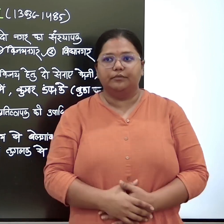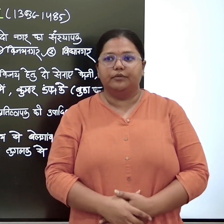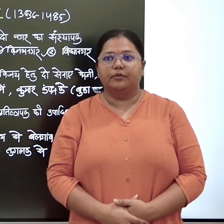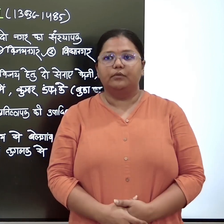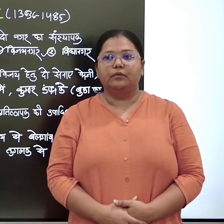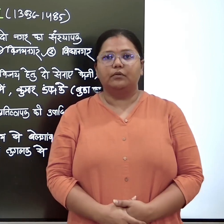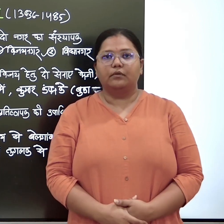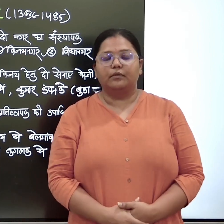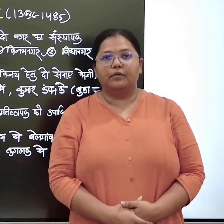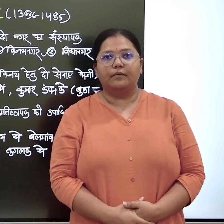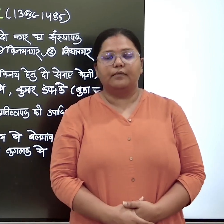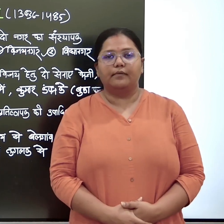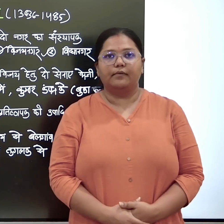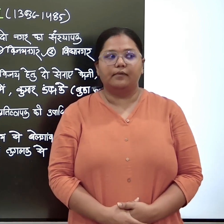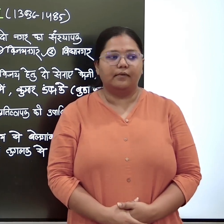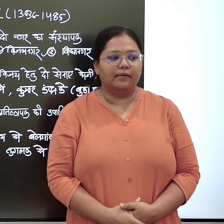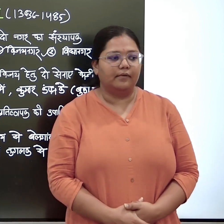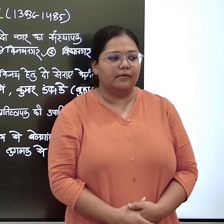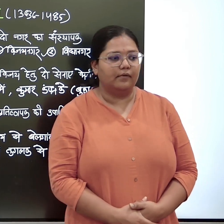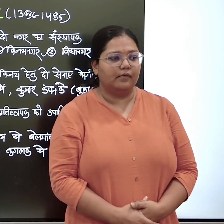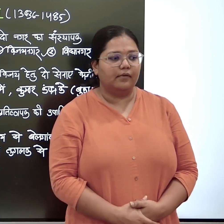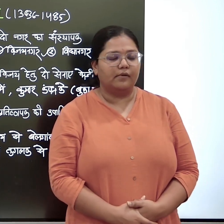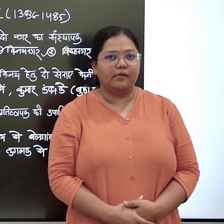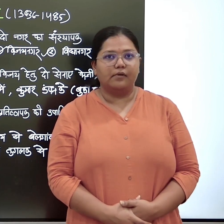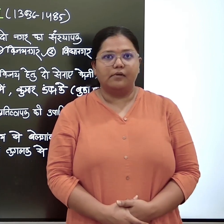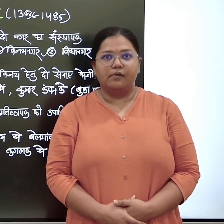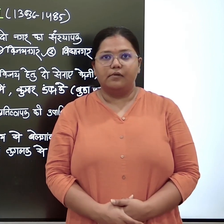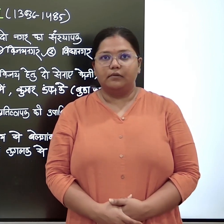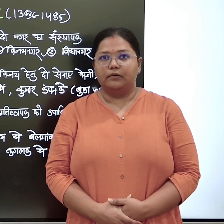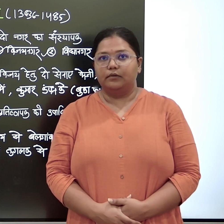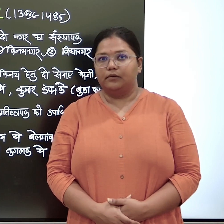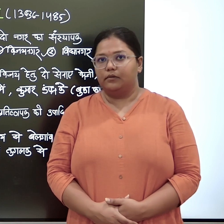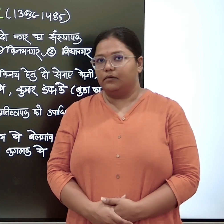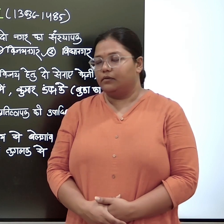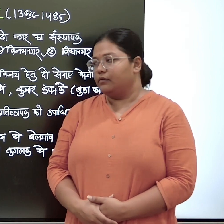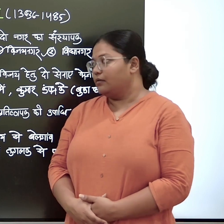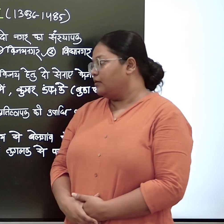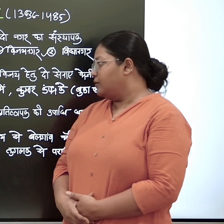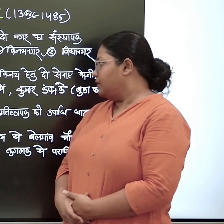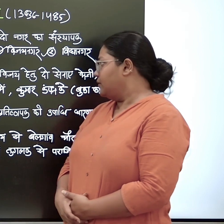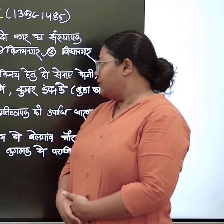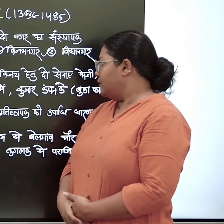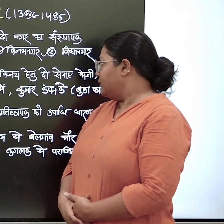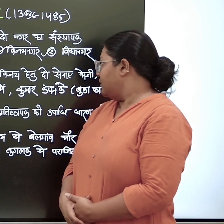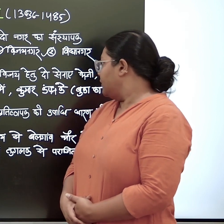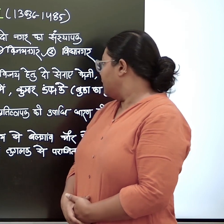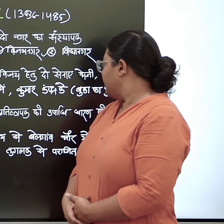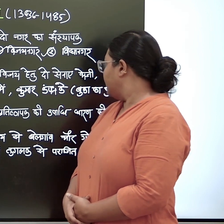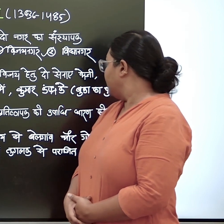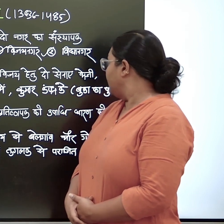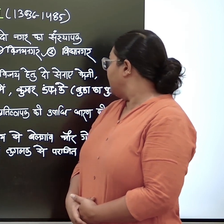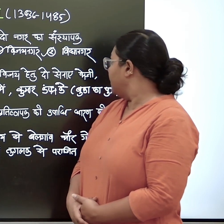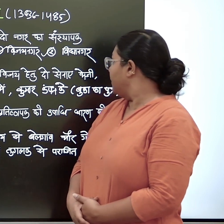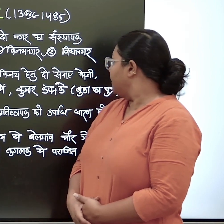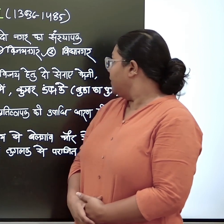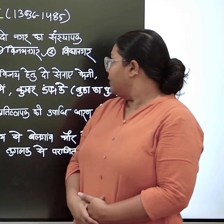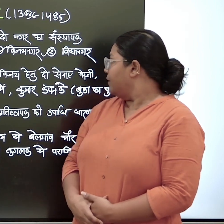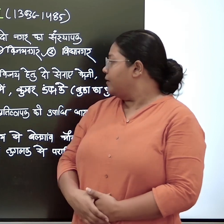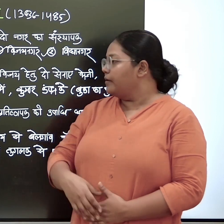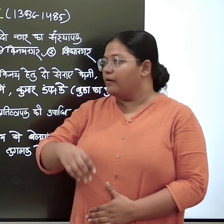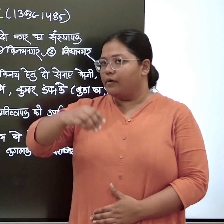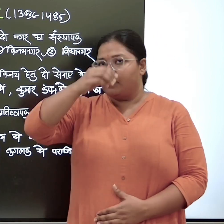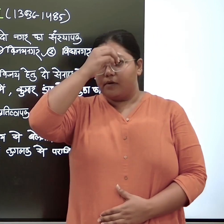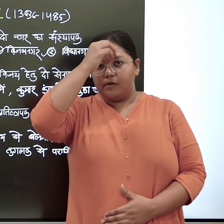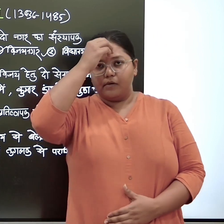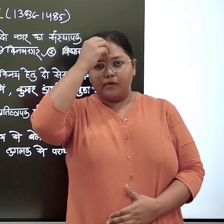था विजयनगर और विद्यानगर, ठीक। और इन्होंने मदुरा विजय हेतु दो